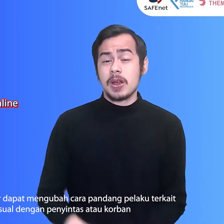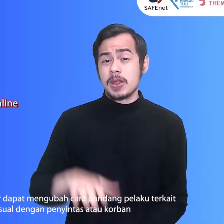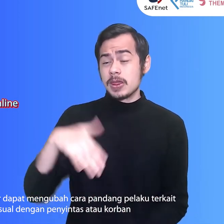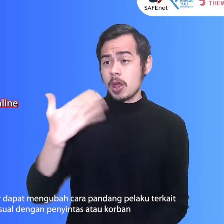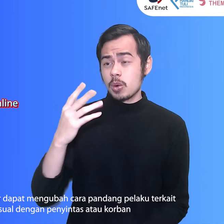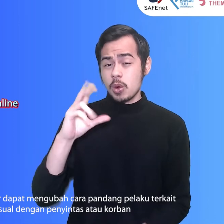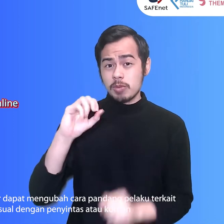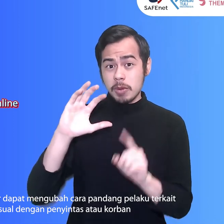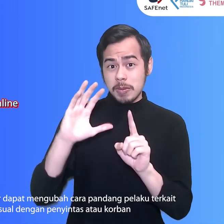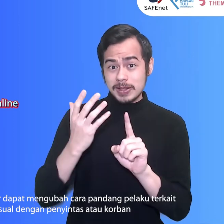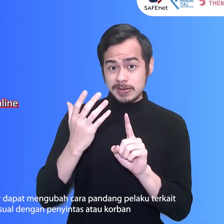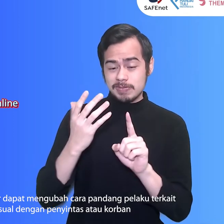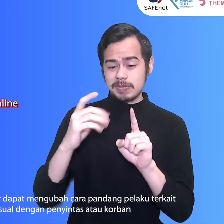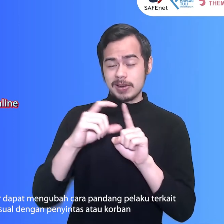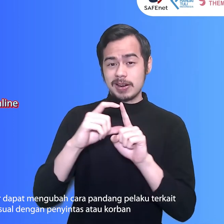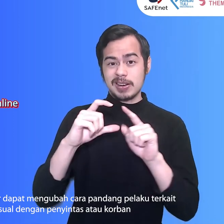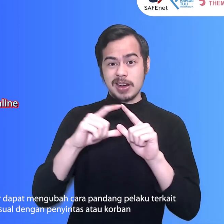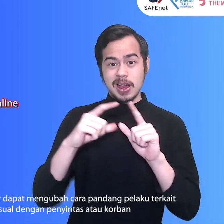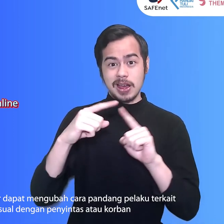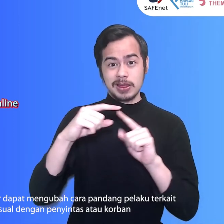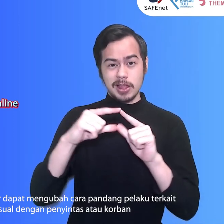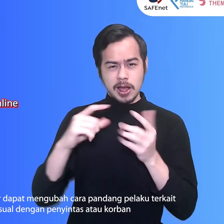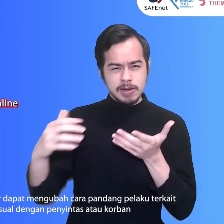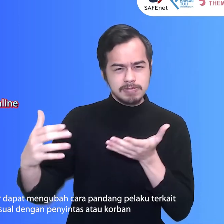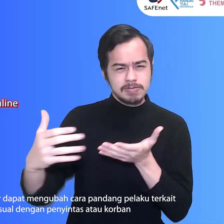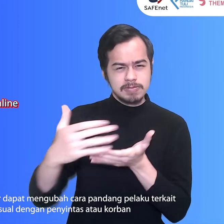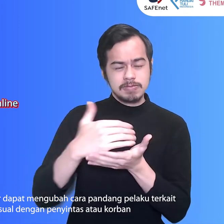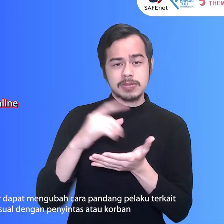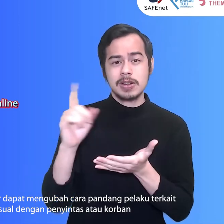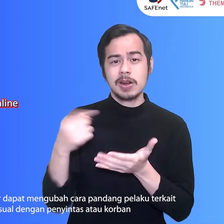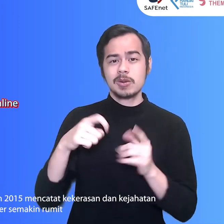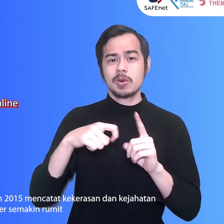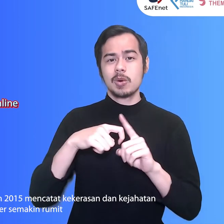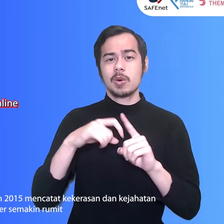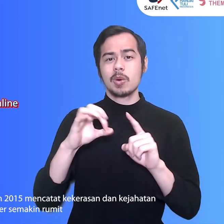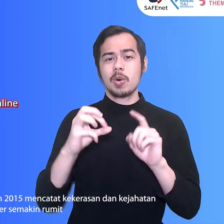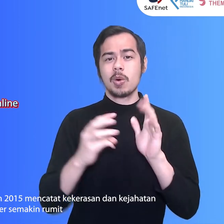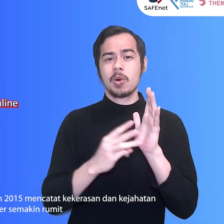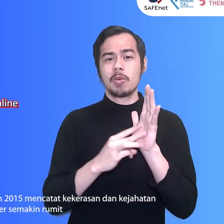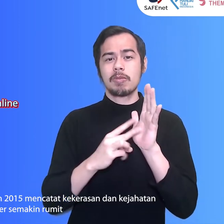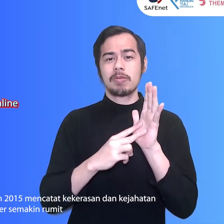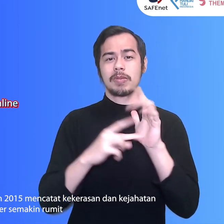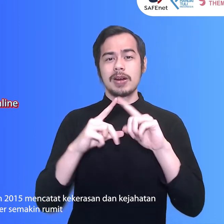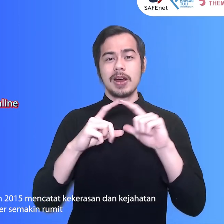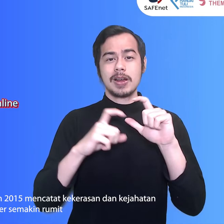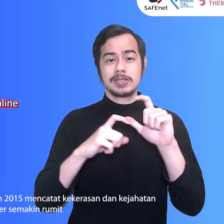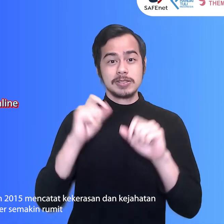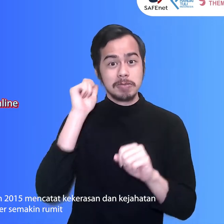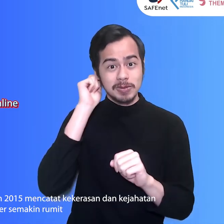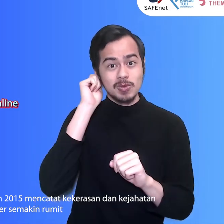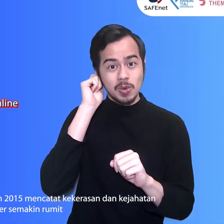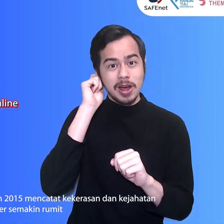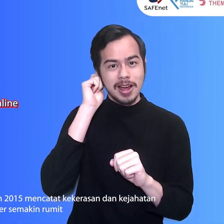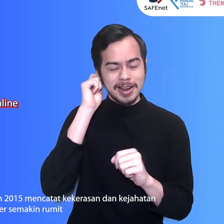Hai Komnas Perempuan di tahun 2015 mencatat kekerasan dan kejahatan cyber semakin rumit